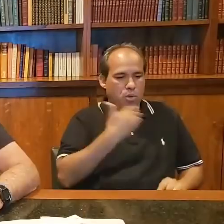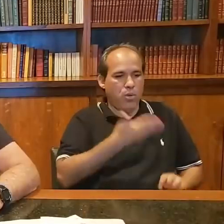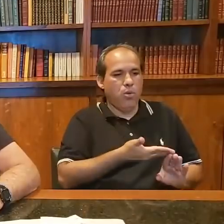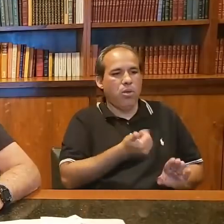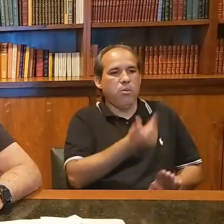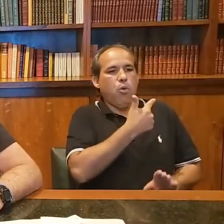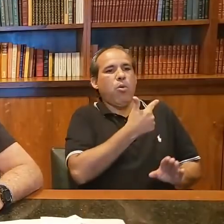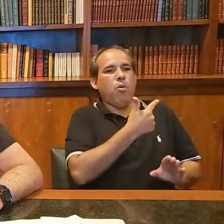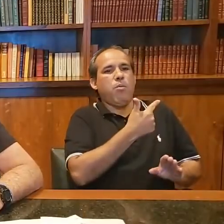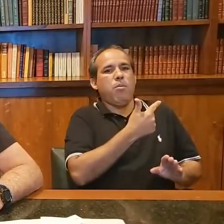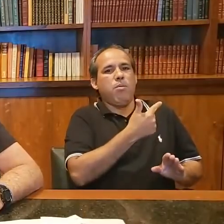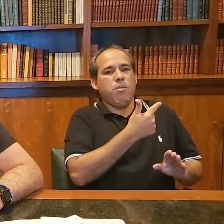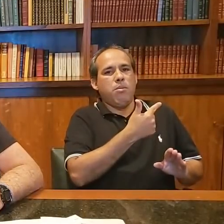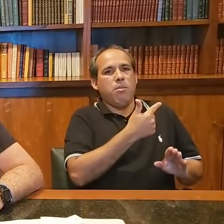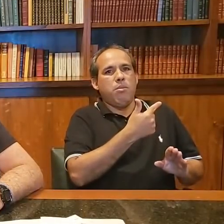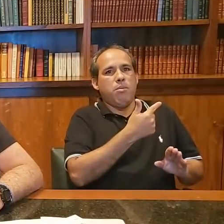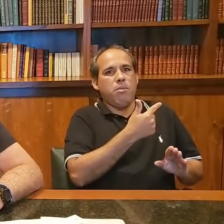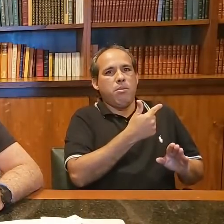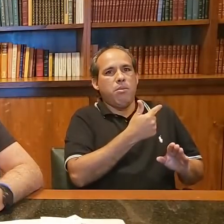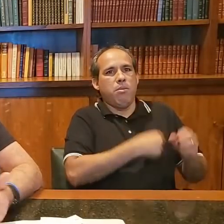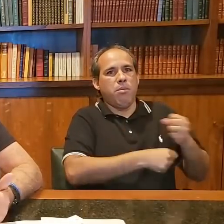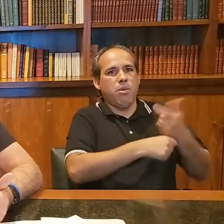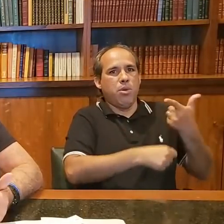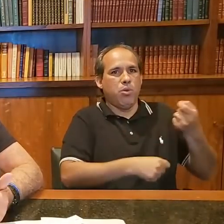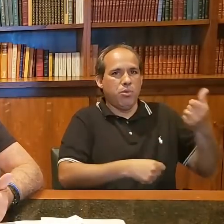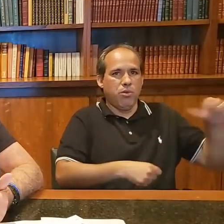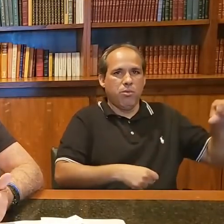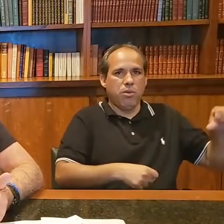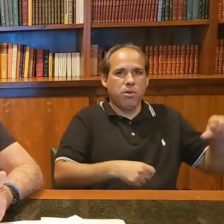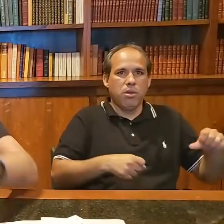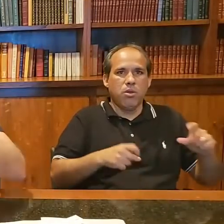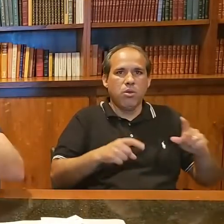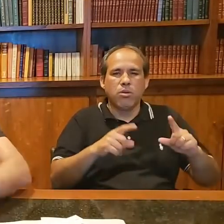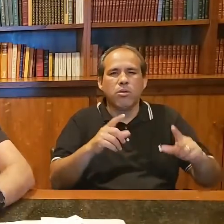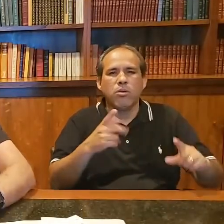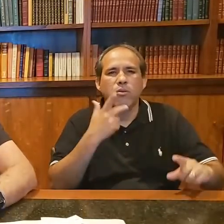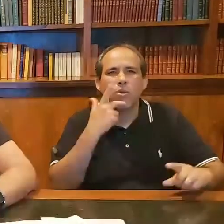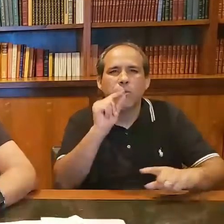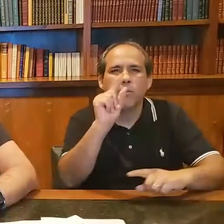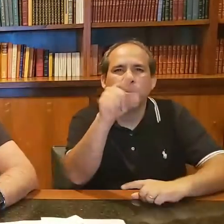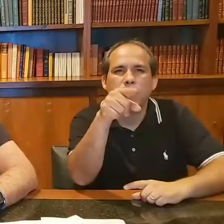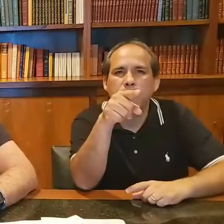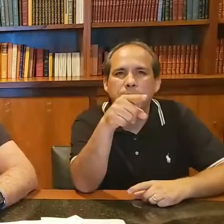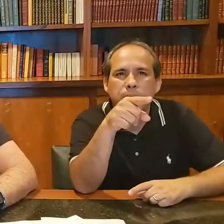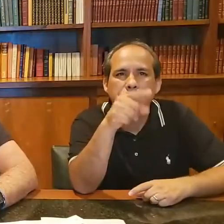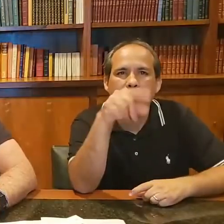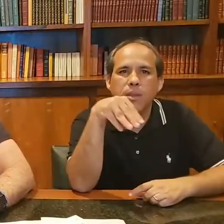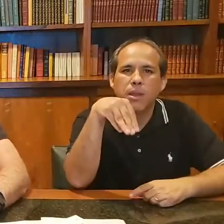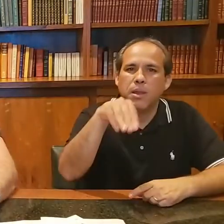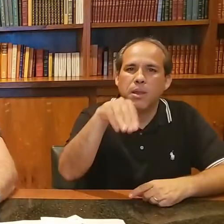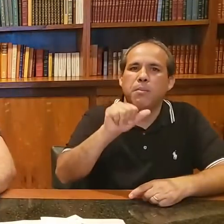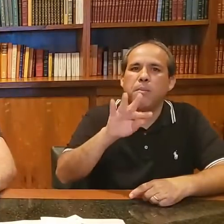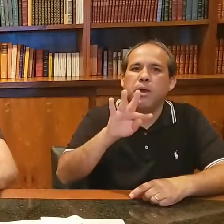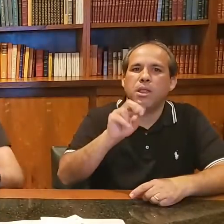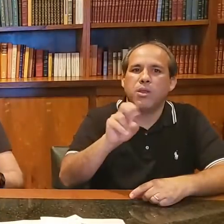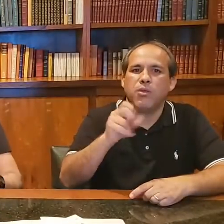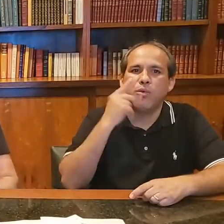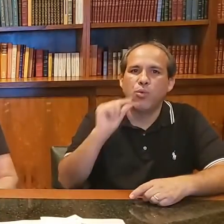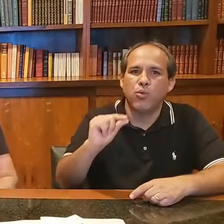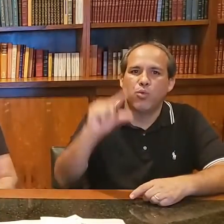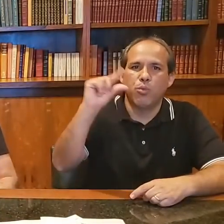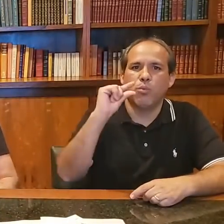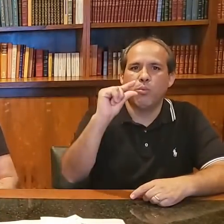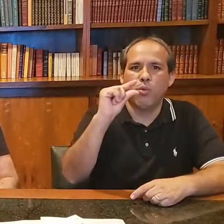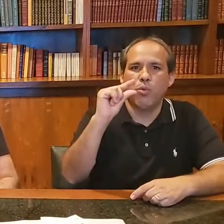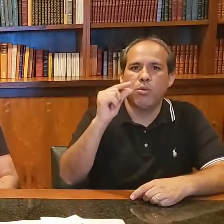20 subiu um pouco, 20 não caiu. Em 20 subiu no primeiro trimestre? Isso. Tá dizendo aqui o Matheus aqui que subiu um pouquinho